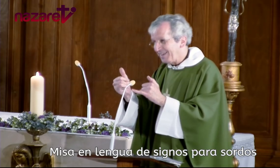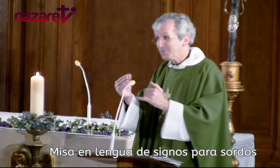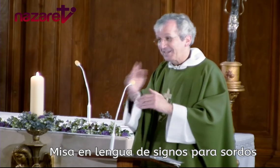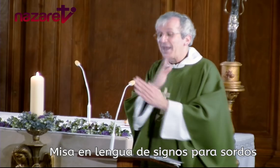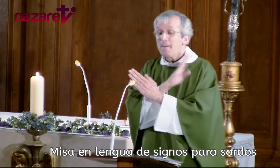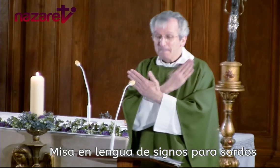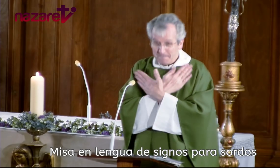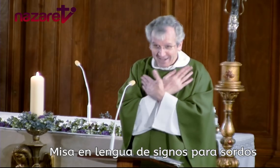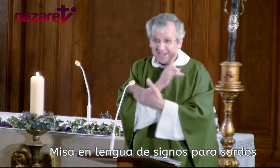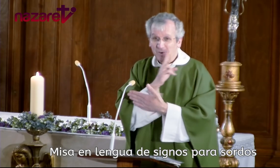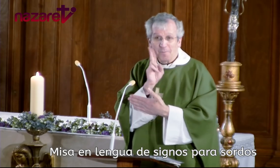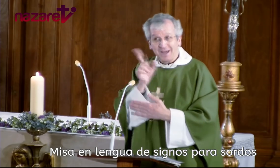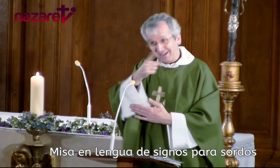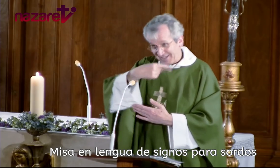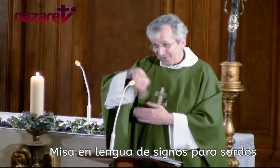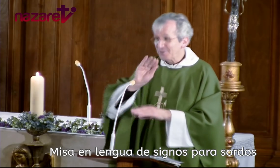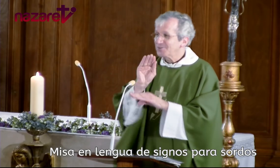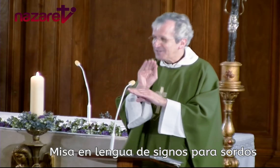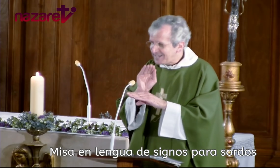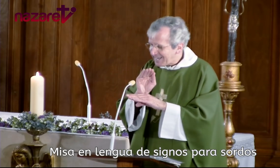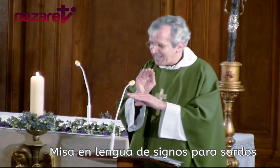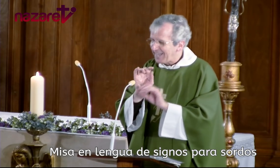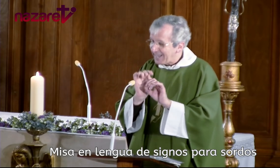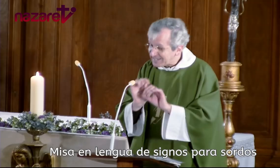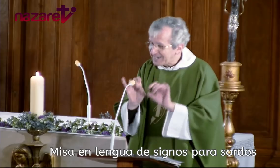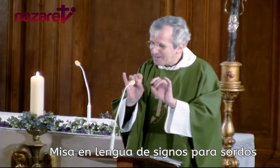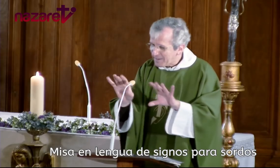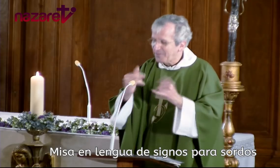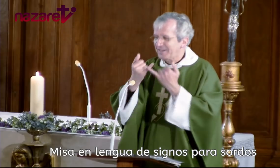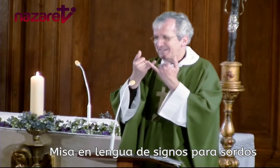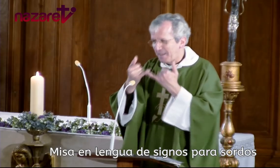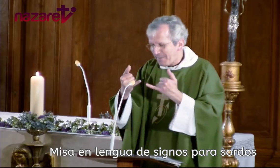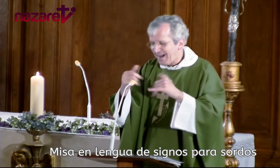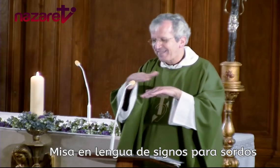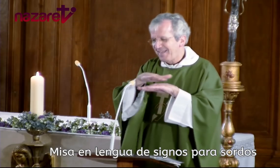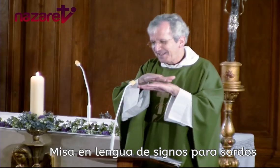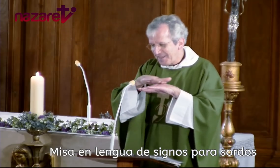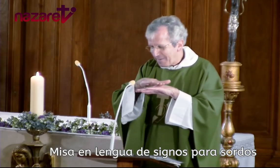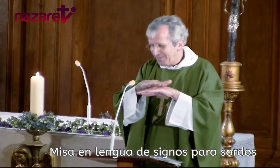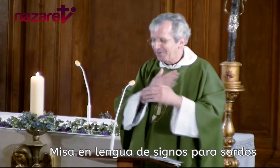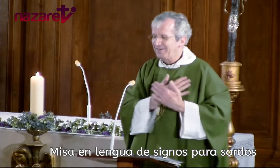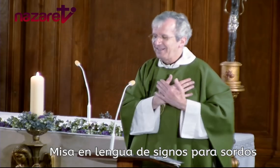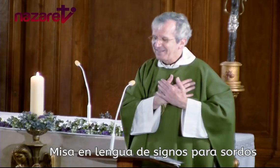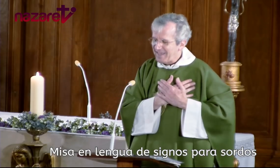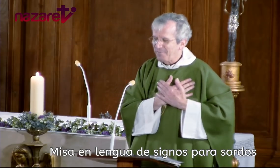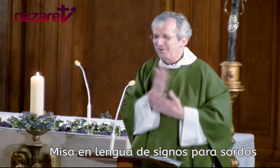pues que María como madre de todos nos enseñe a ser sembradores de paz, de perdón, de amor,